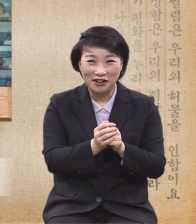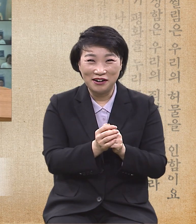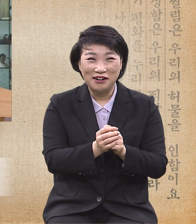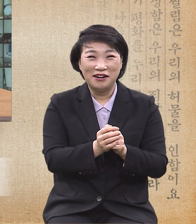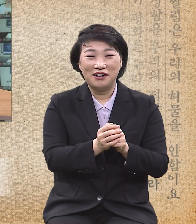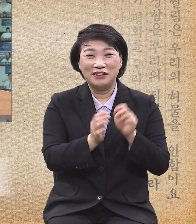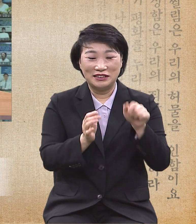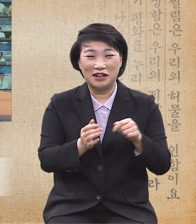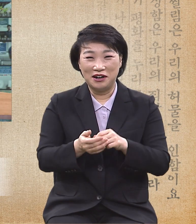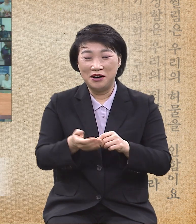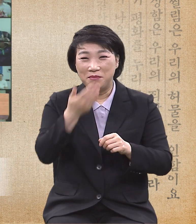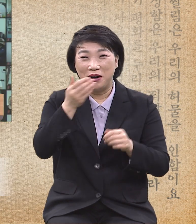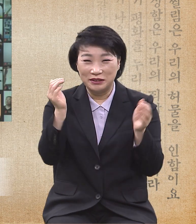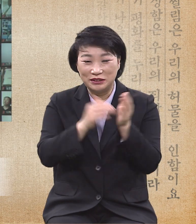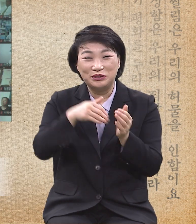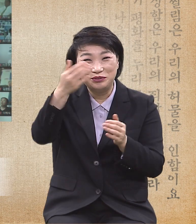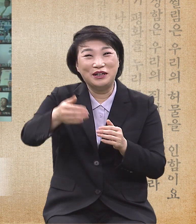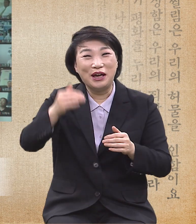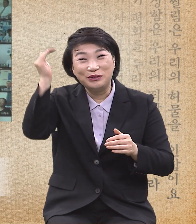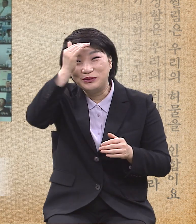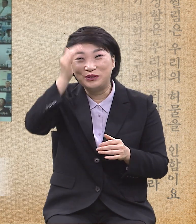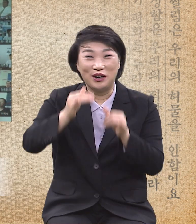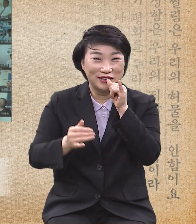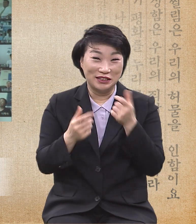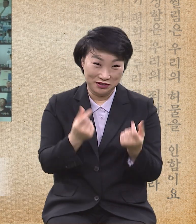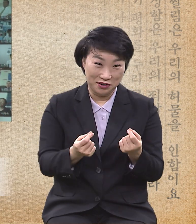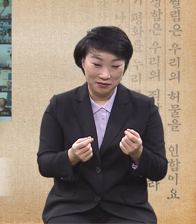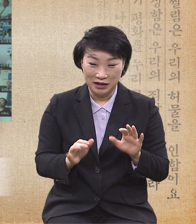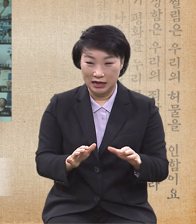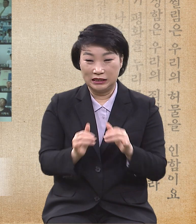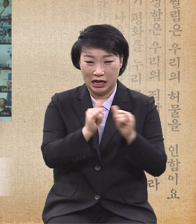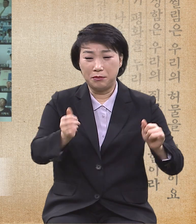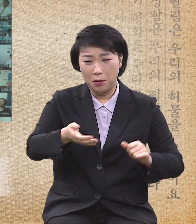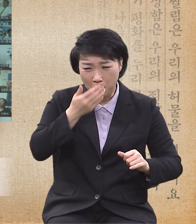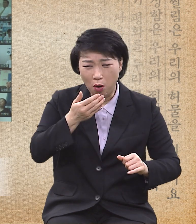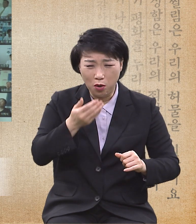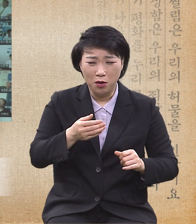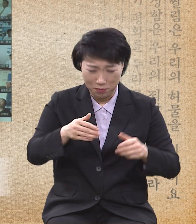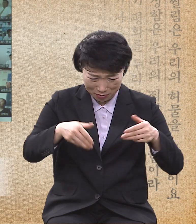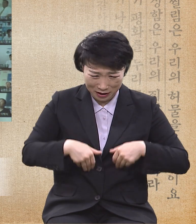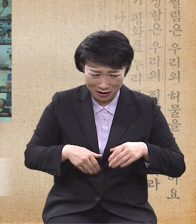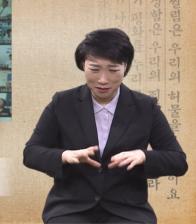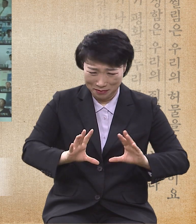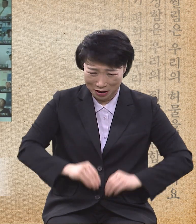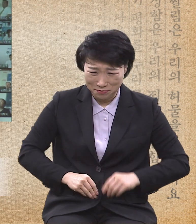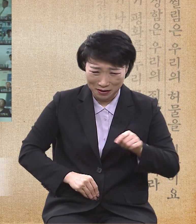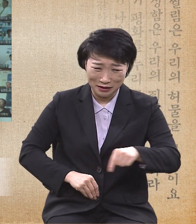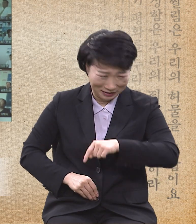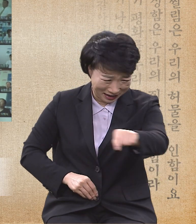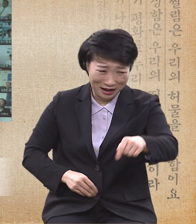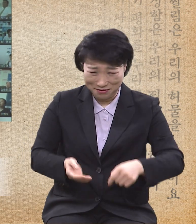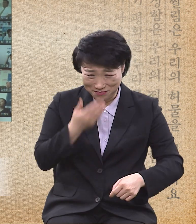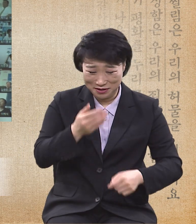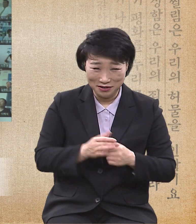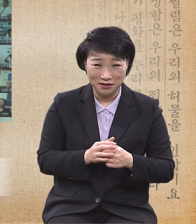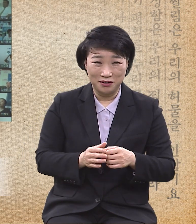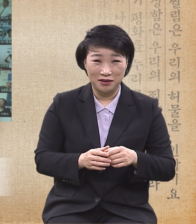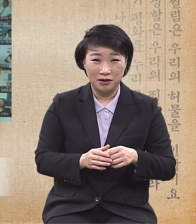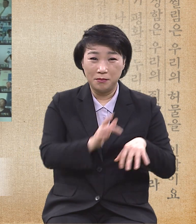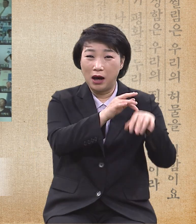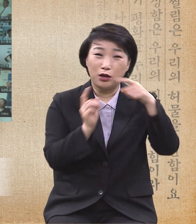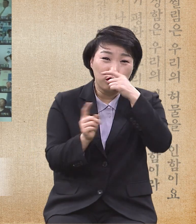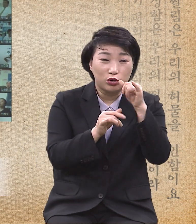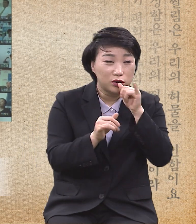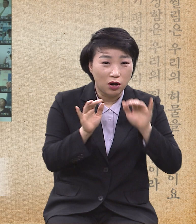사람이 먹으려고 살고 육신이 우선이지. 안 먹어야지. 배고픈데 어떻게. 그럼 당연히.